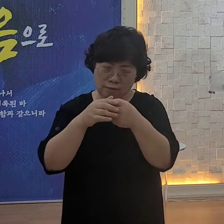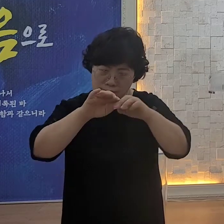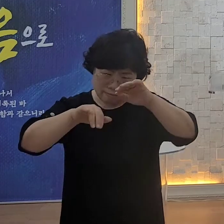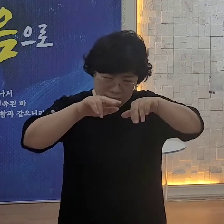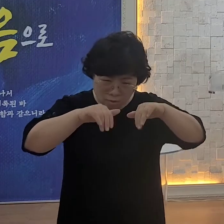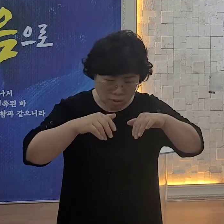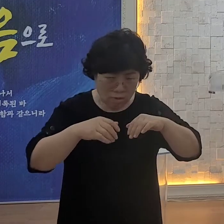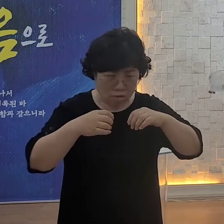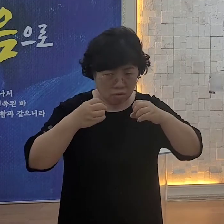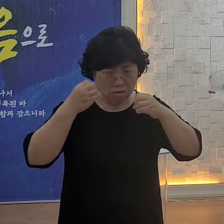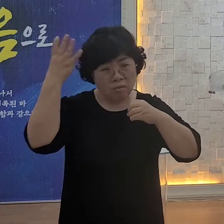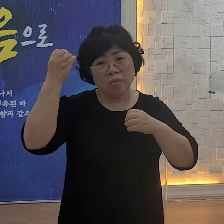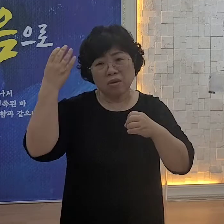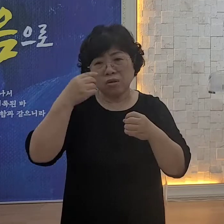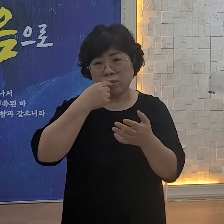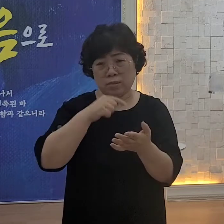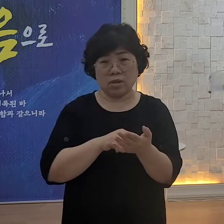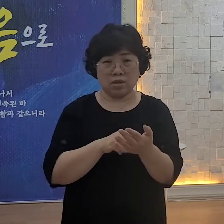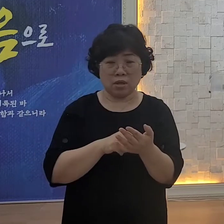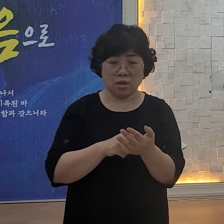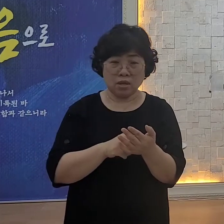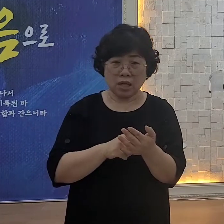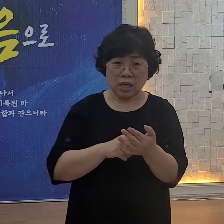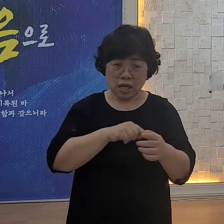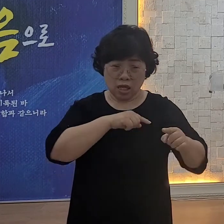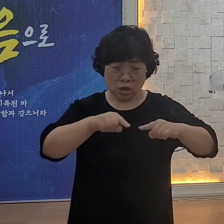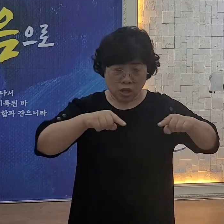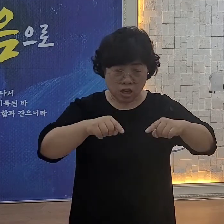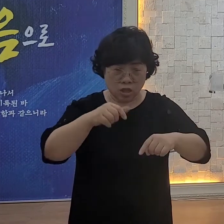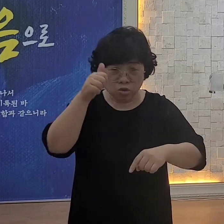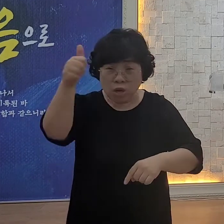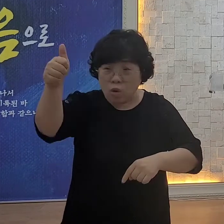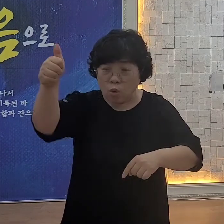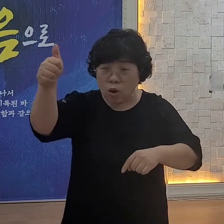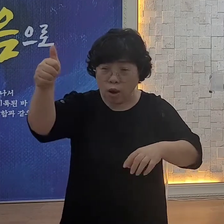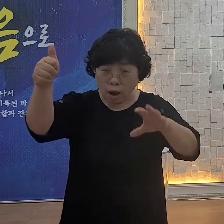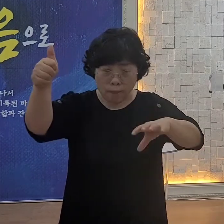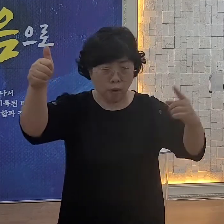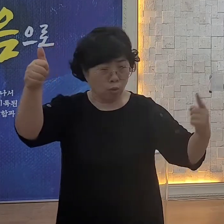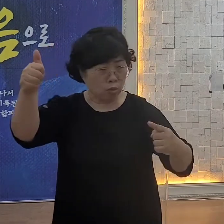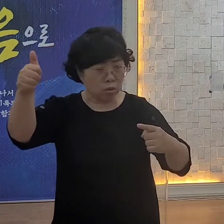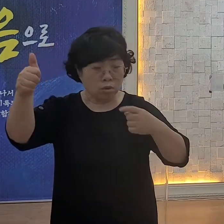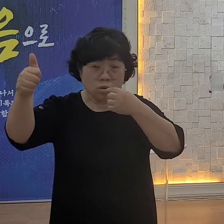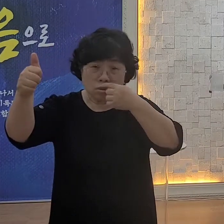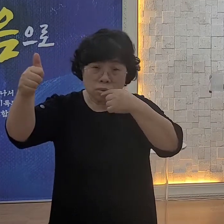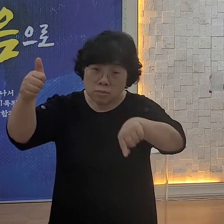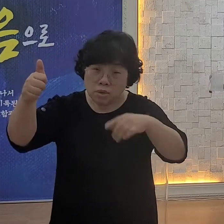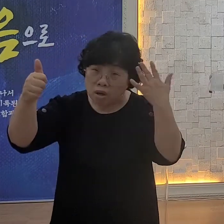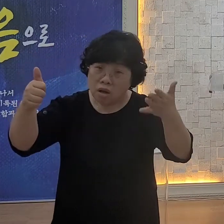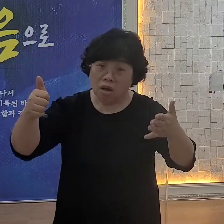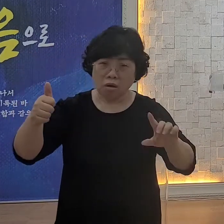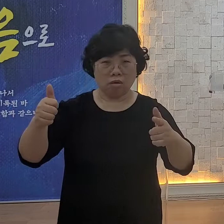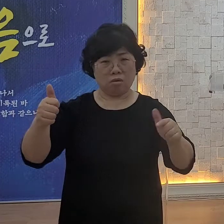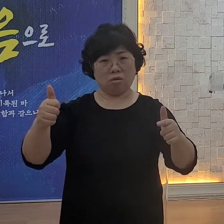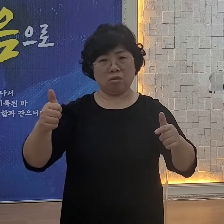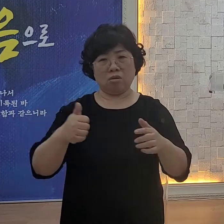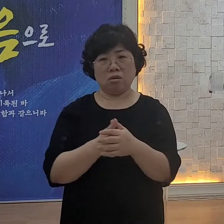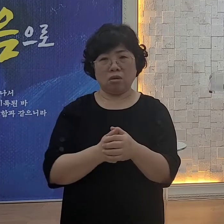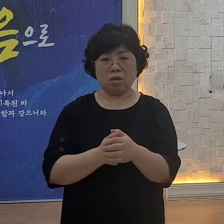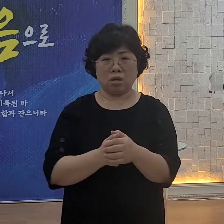통치자 앞에 겨우겨우 나아갈 수 있는 그런 기회를 얻었다. 이런 뜻이거든요. 여러분 오늘날 한번 생각해 보세요.